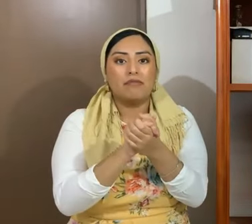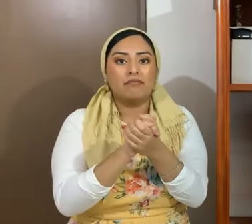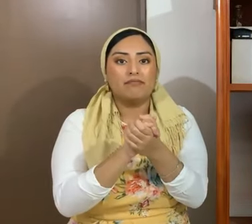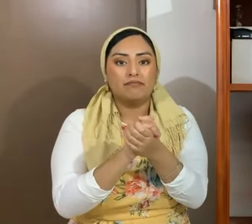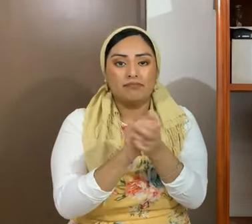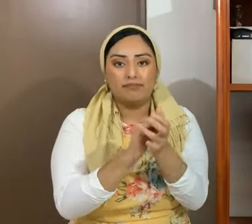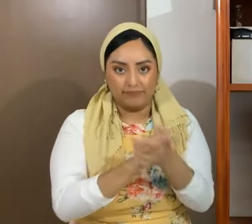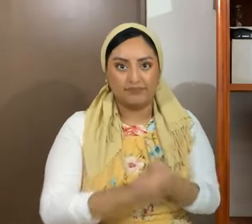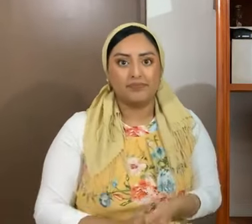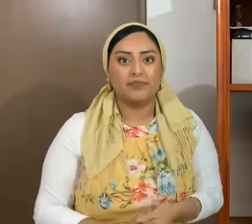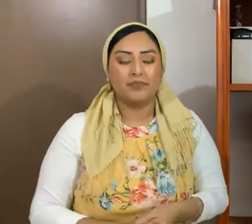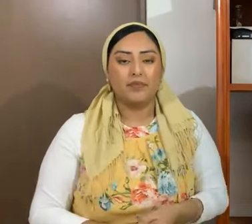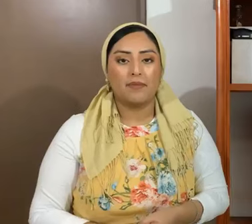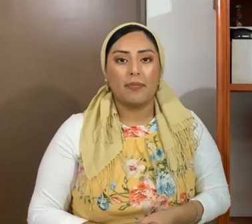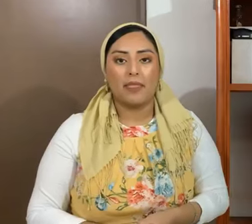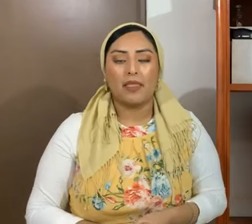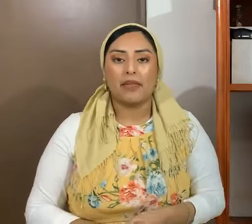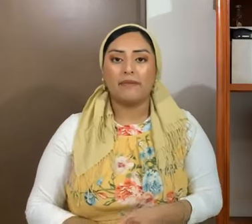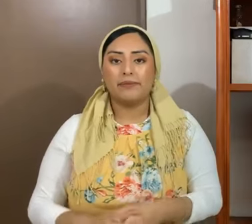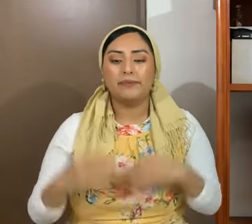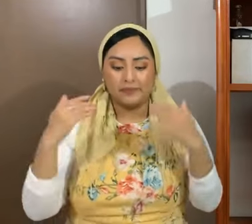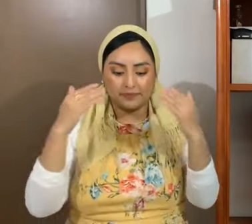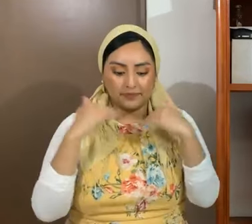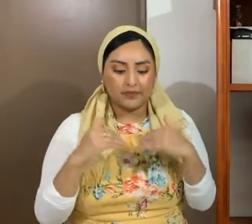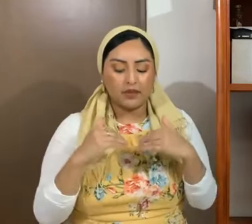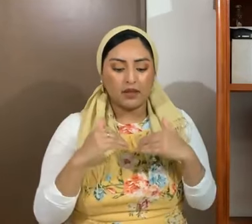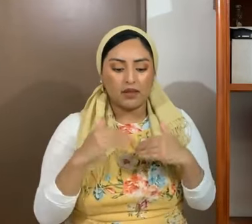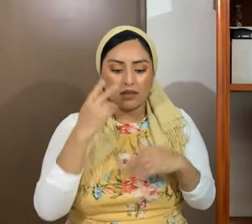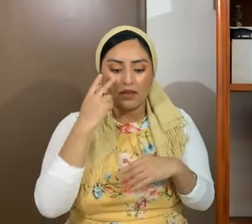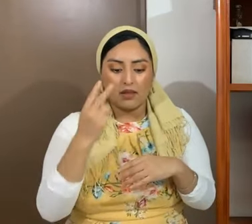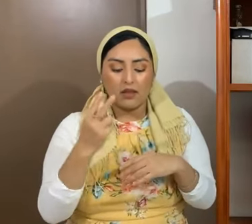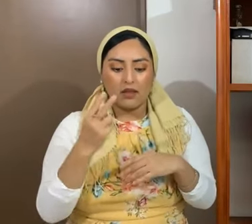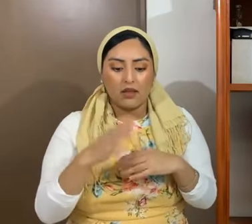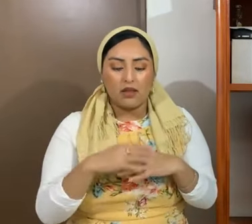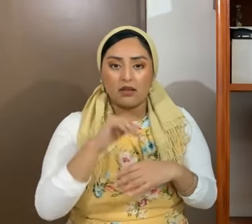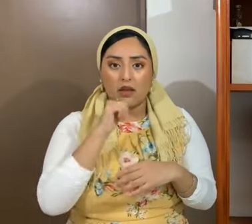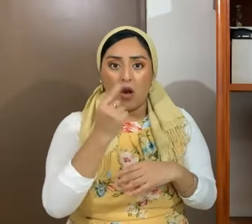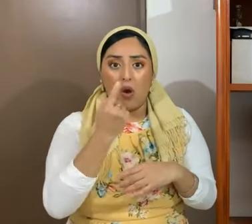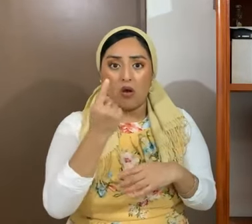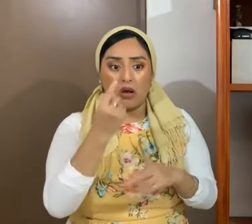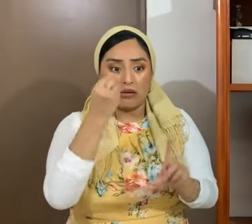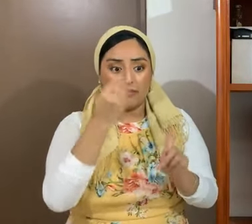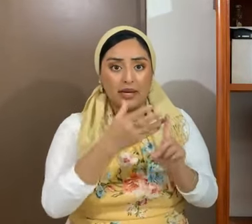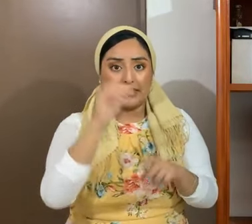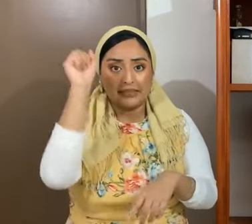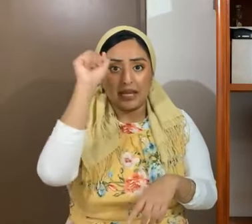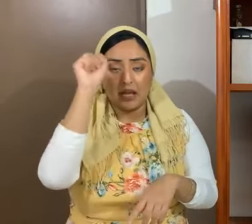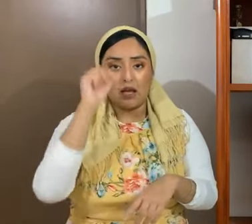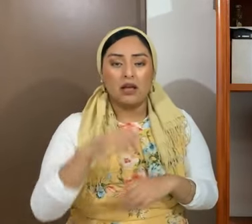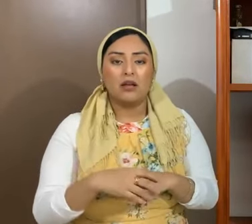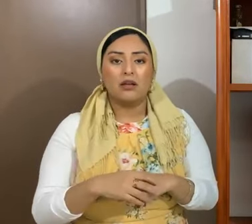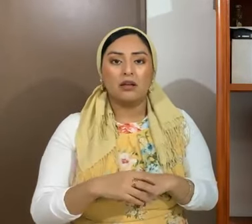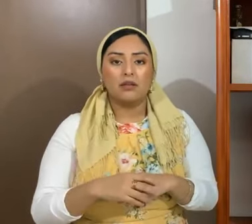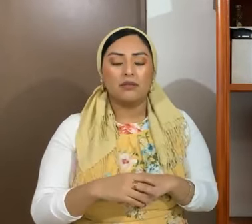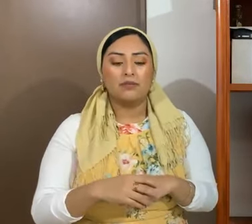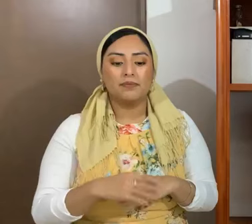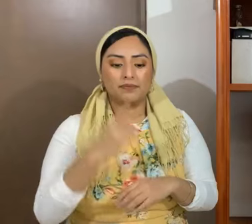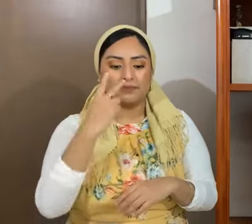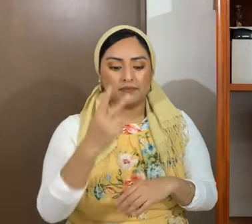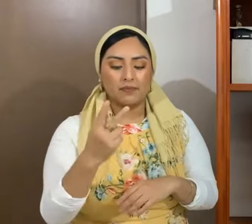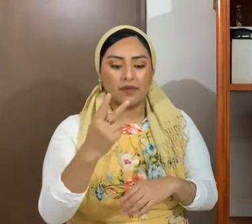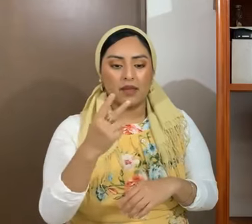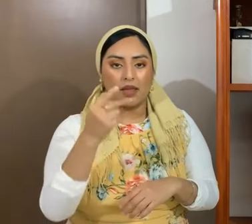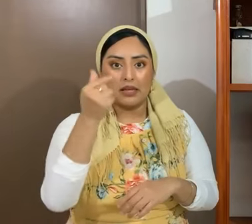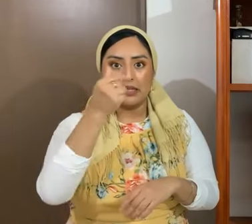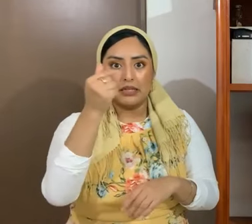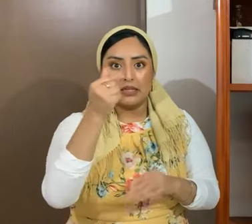los discípulos. ¿Amén? Bueno, vamos entonces ahora a ver cómo no nada más le habló a Sara esa ocasión. Vamos a Génesis